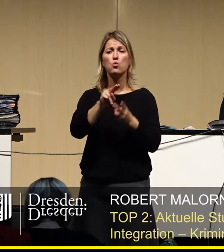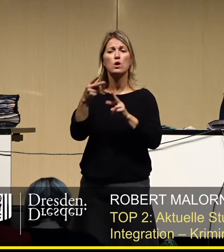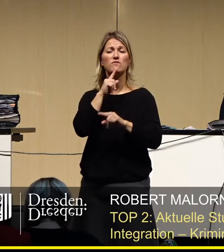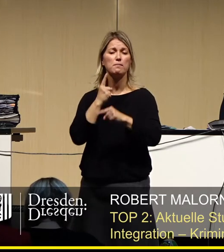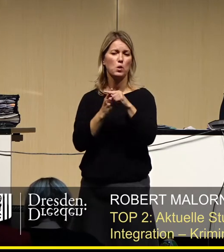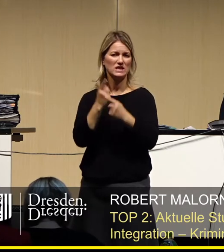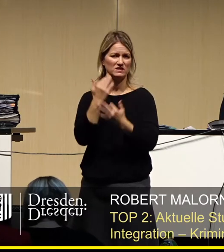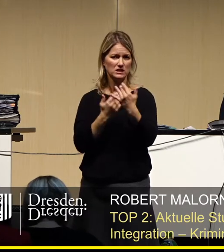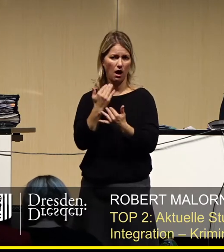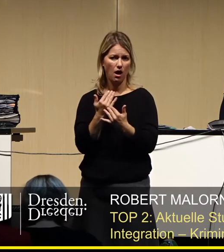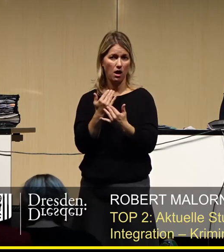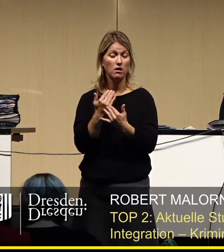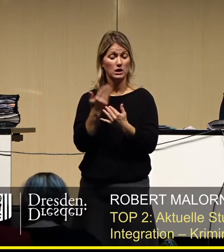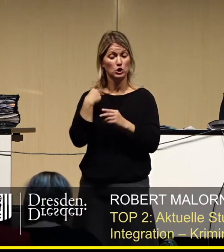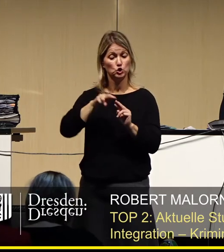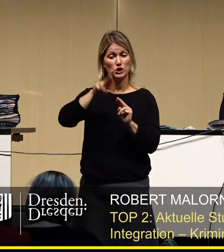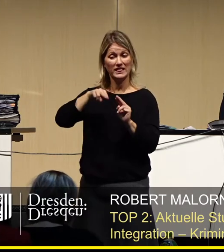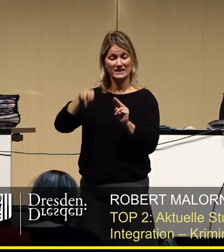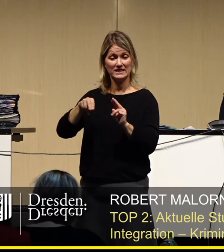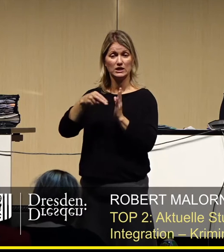in Dresden laut Quartalsblatt der Statistikstelle